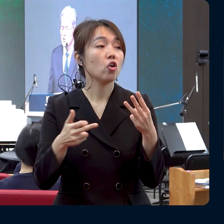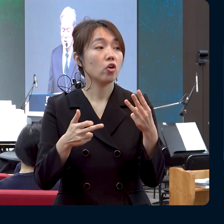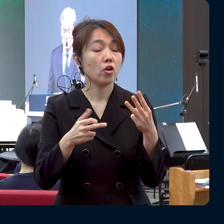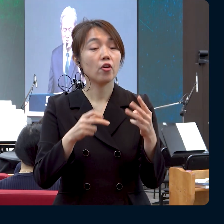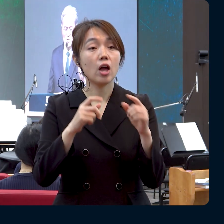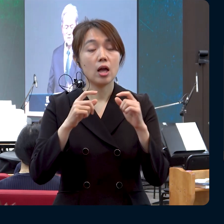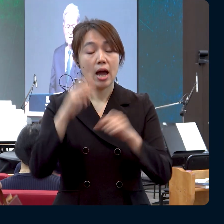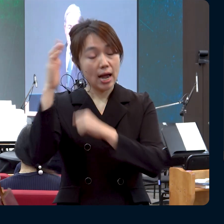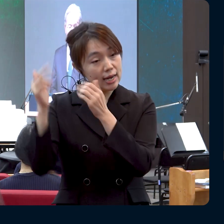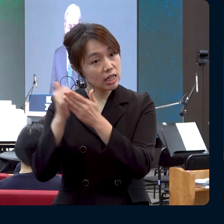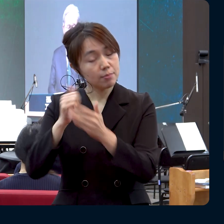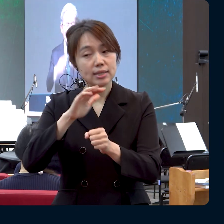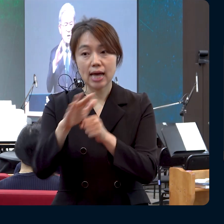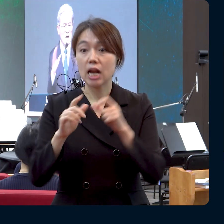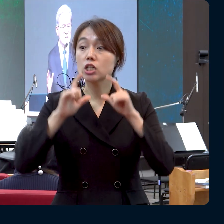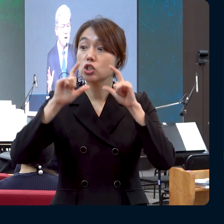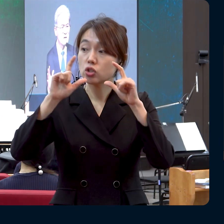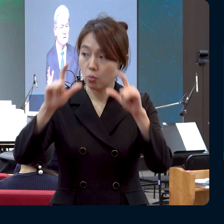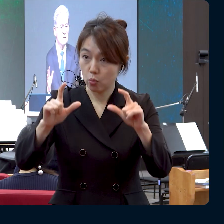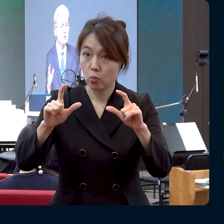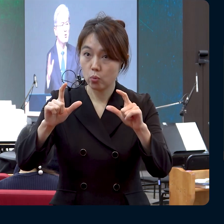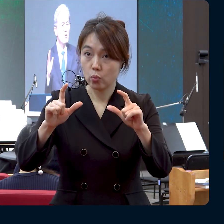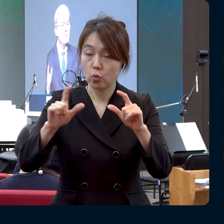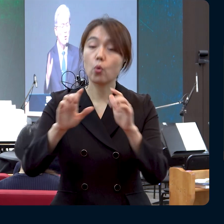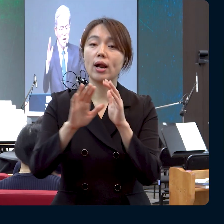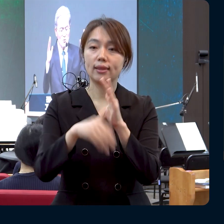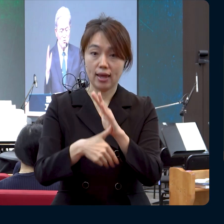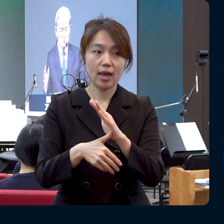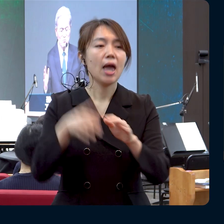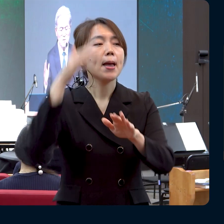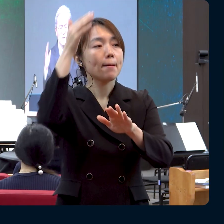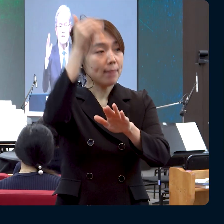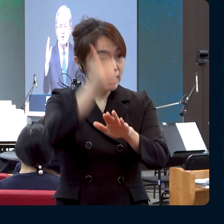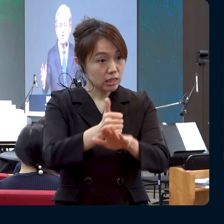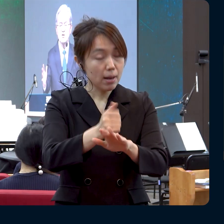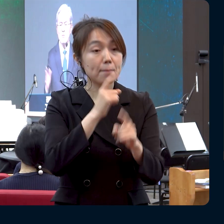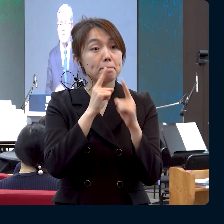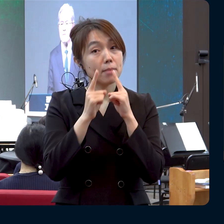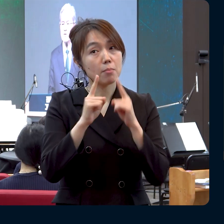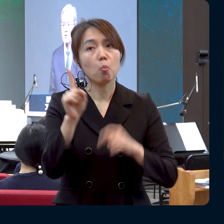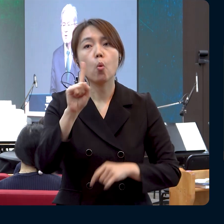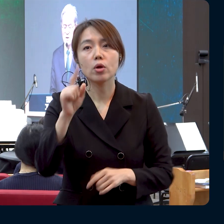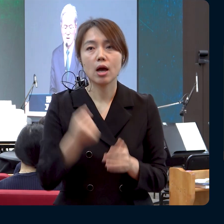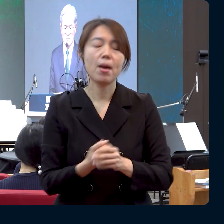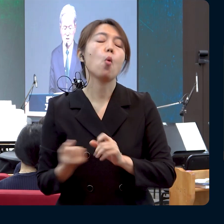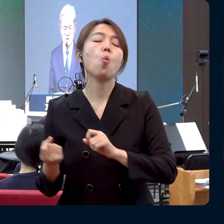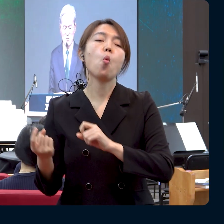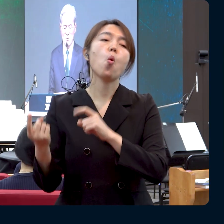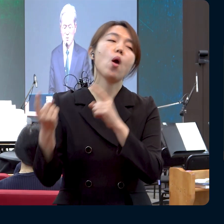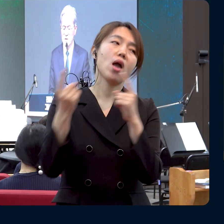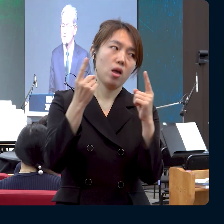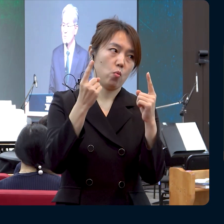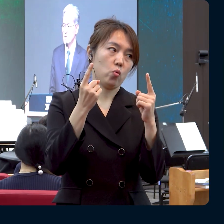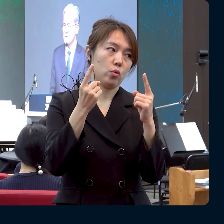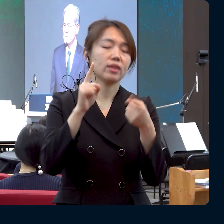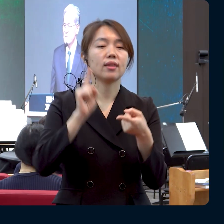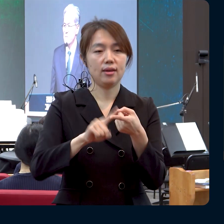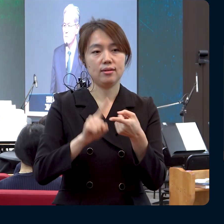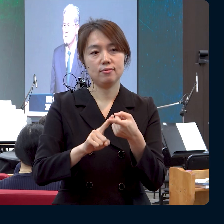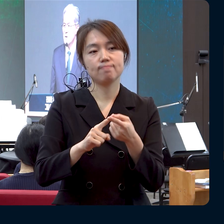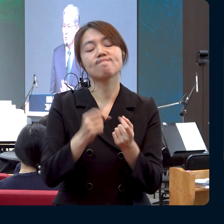선포한 예언자로서 그 예언의 마지막을 회복의 꿈, 이것을 선포하면서 마치고 있는